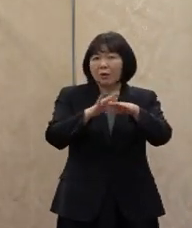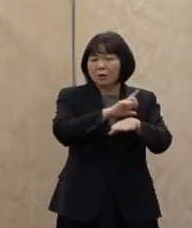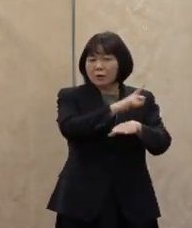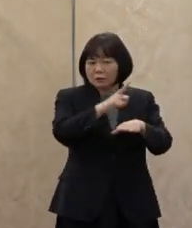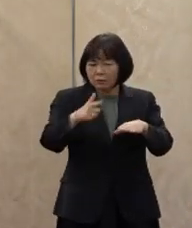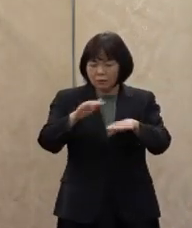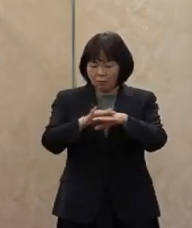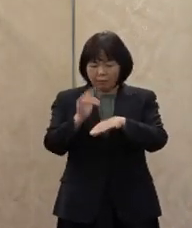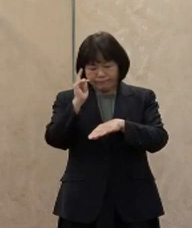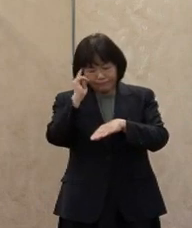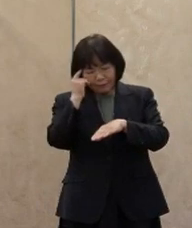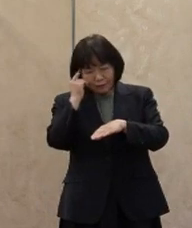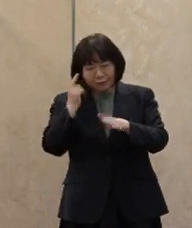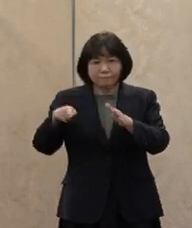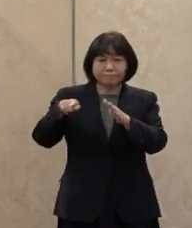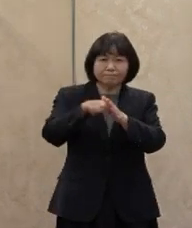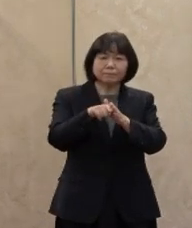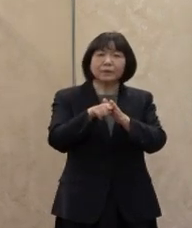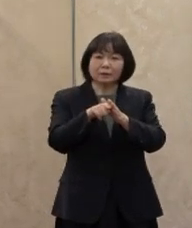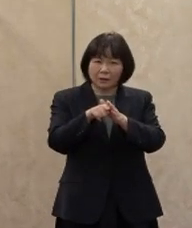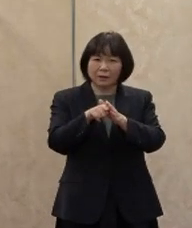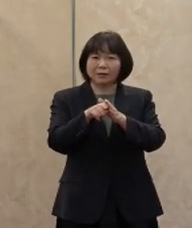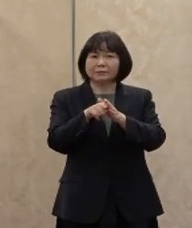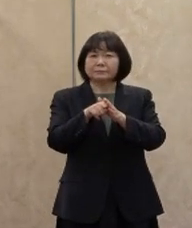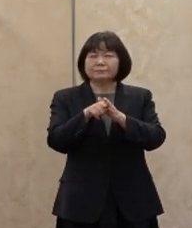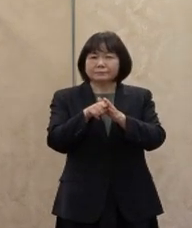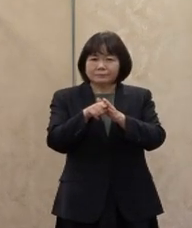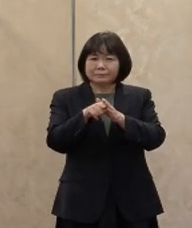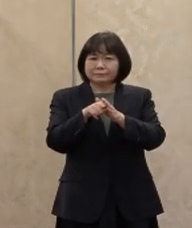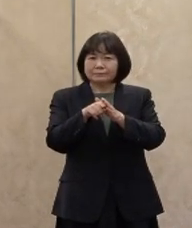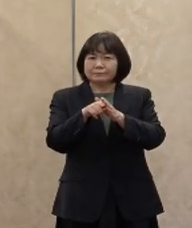を駆使することですね、